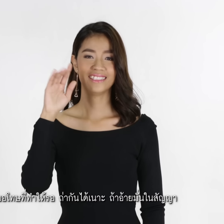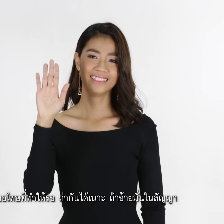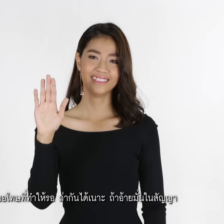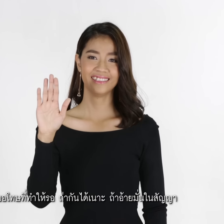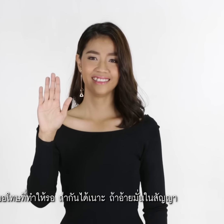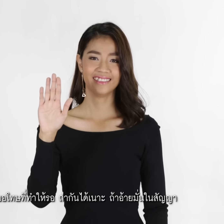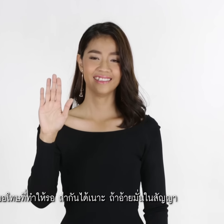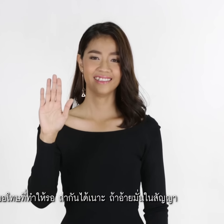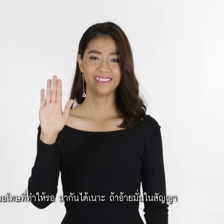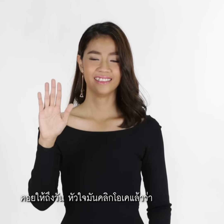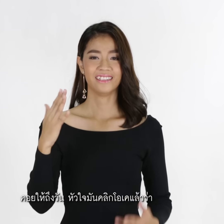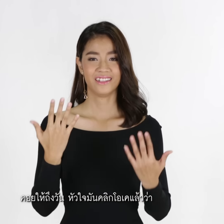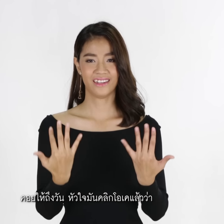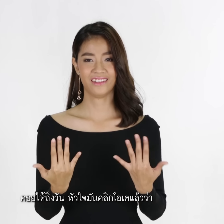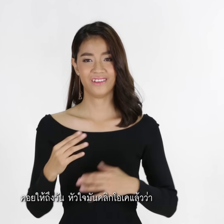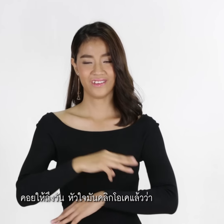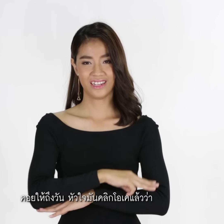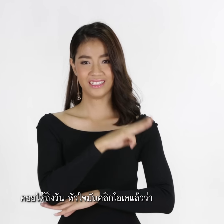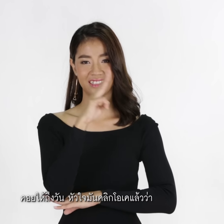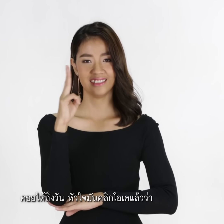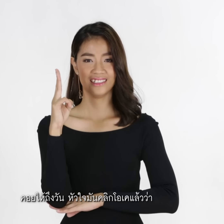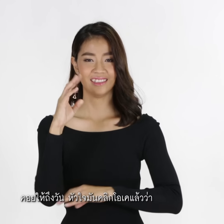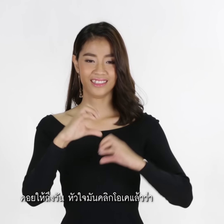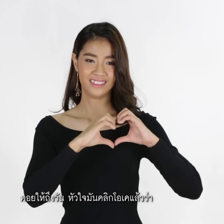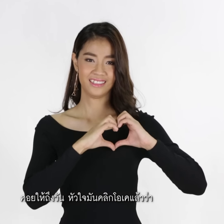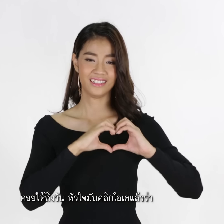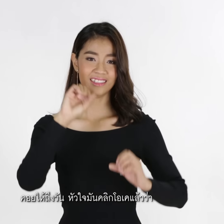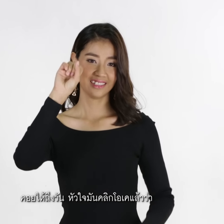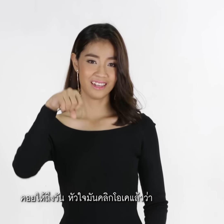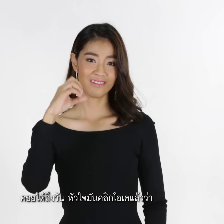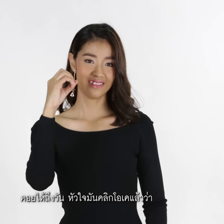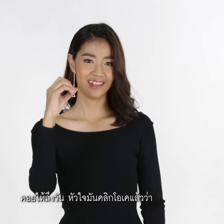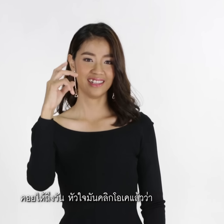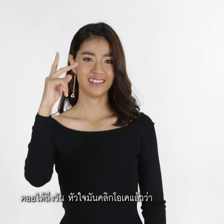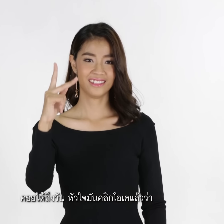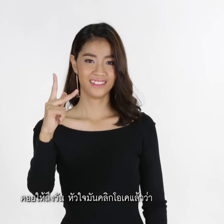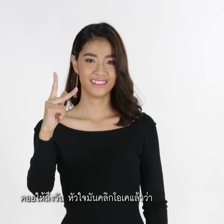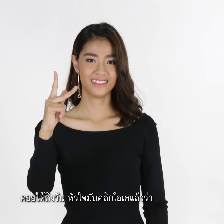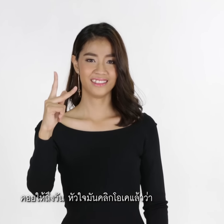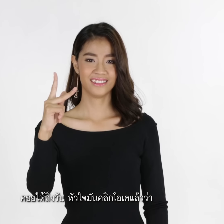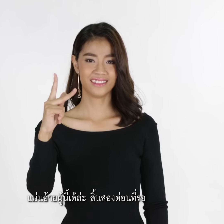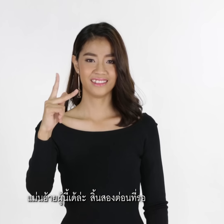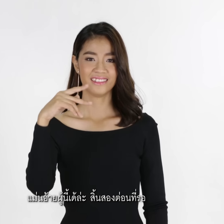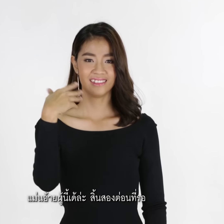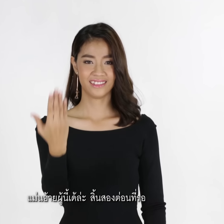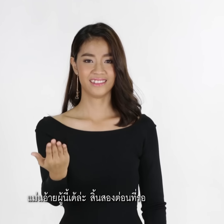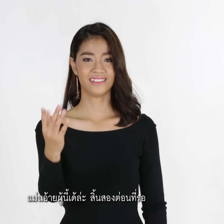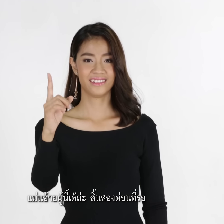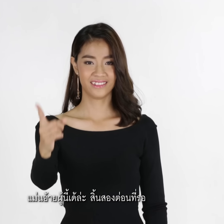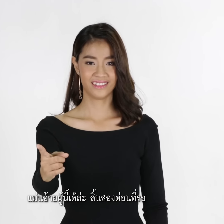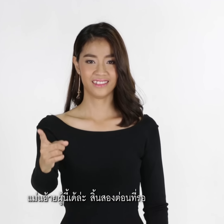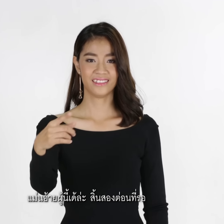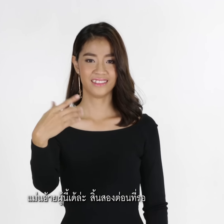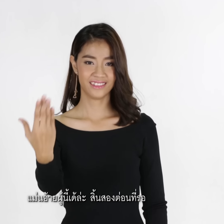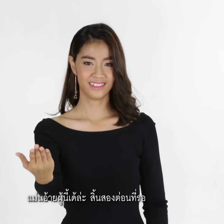ญญาคอยให้ถึงวันหัวใจมันคลิกโอเคแล้วเป็นอ